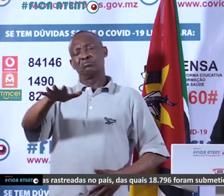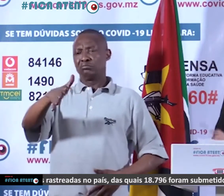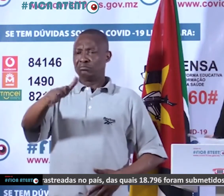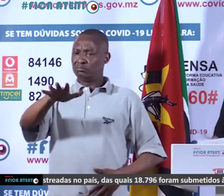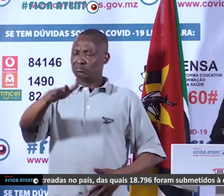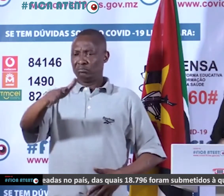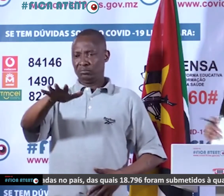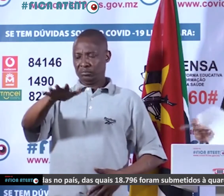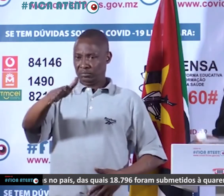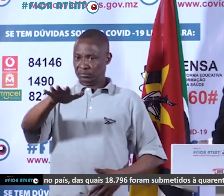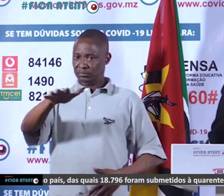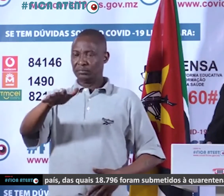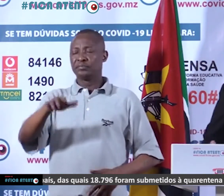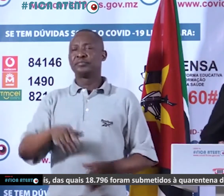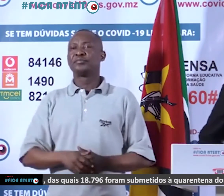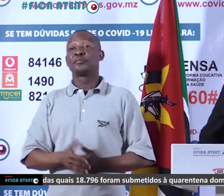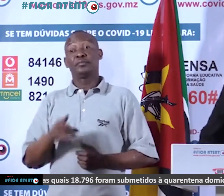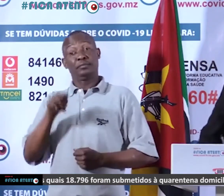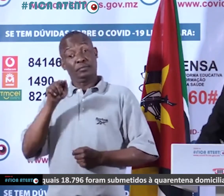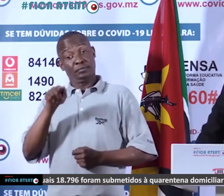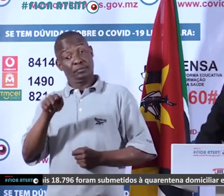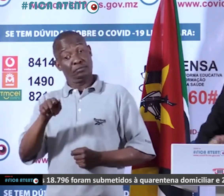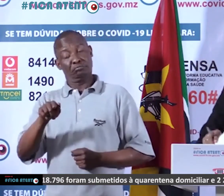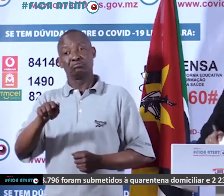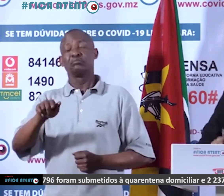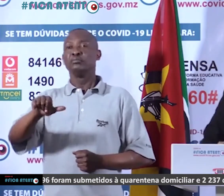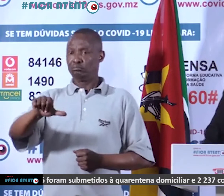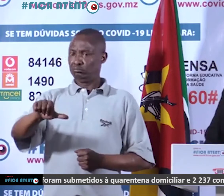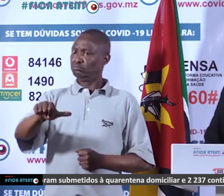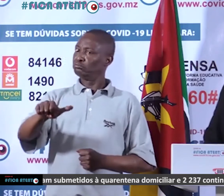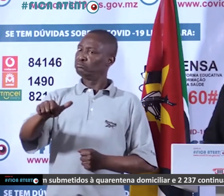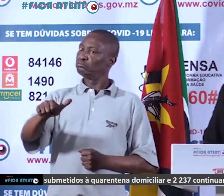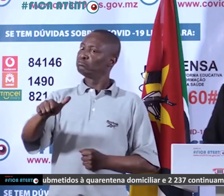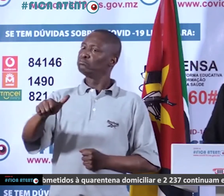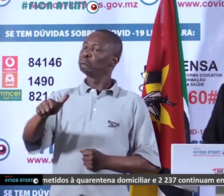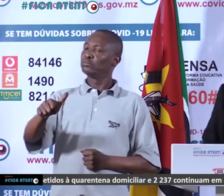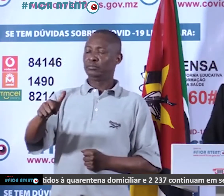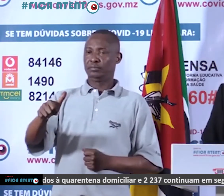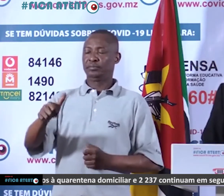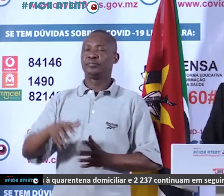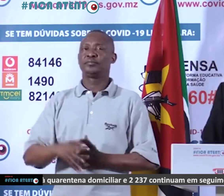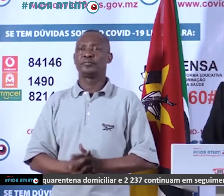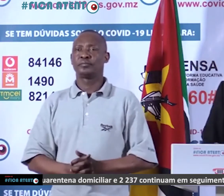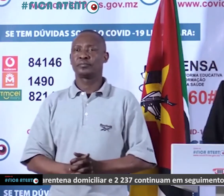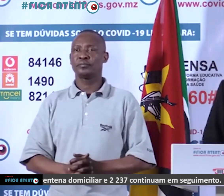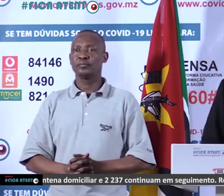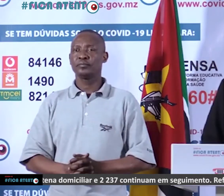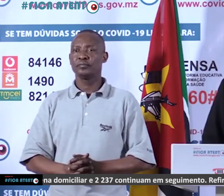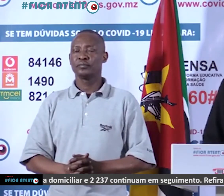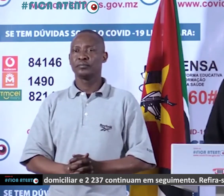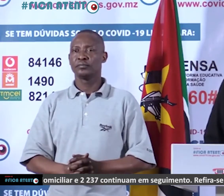a cursar com uma boa evolução clínica.